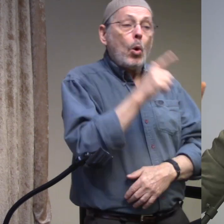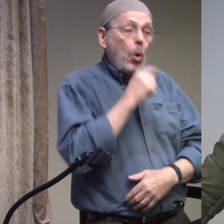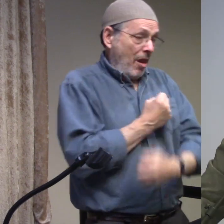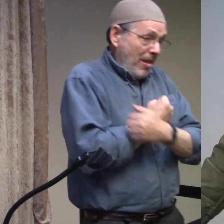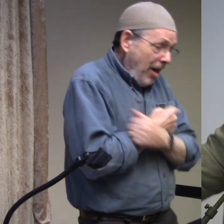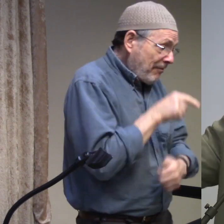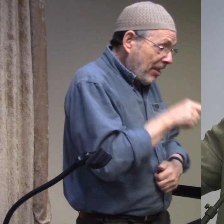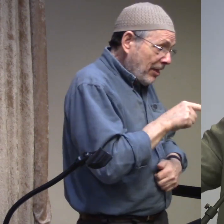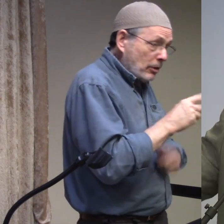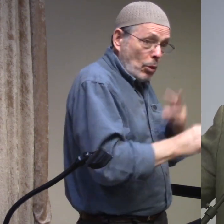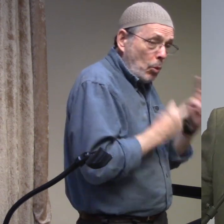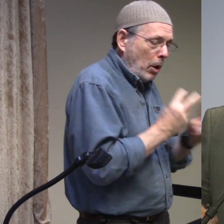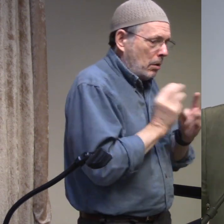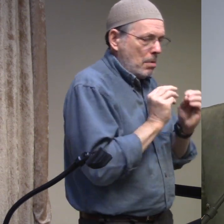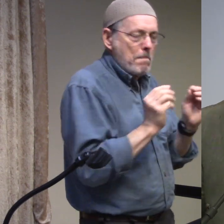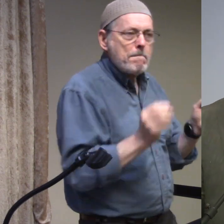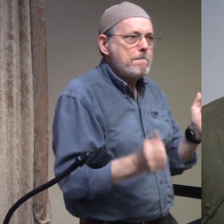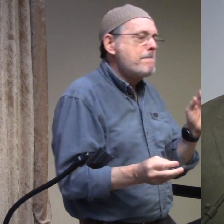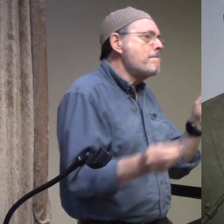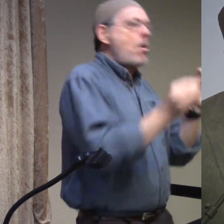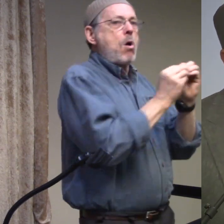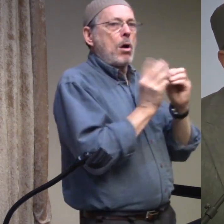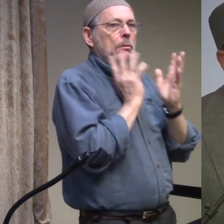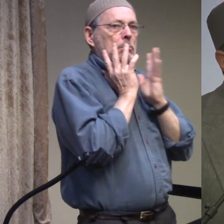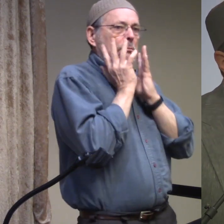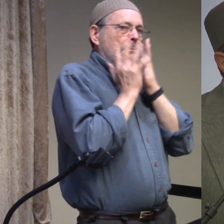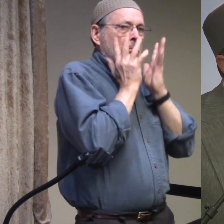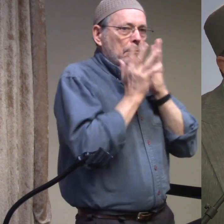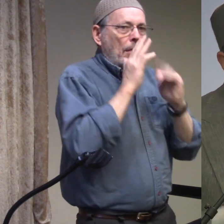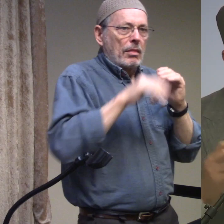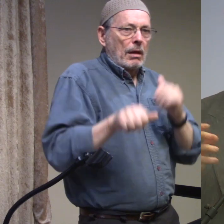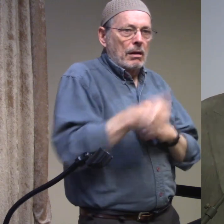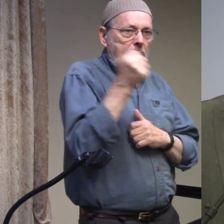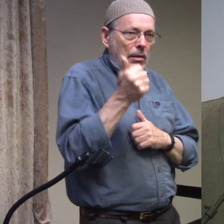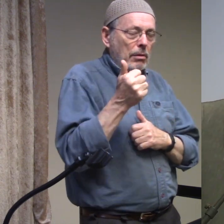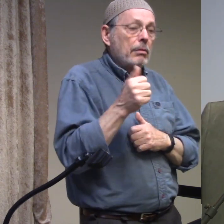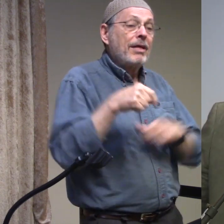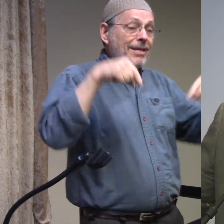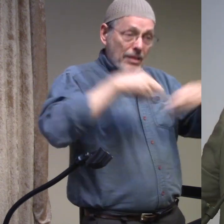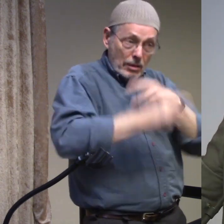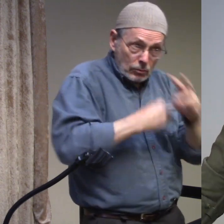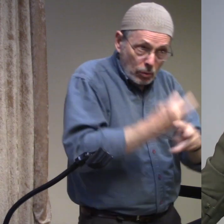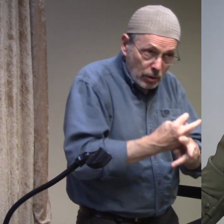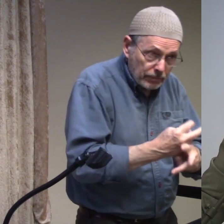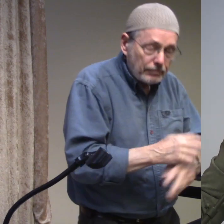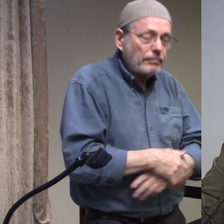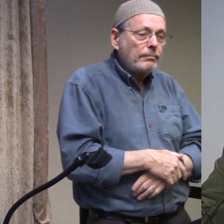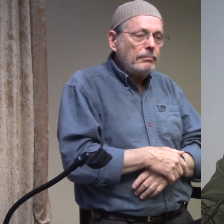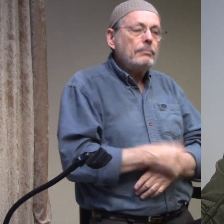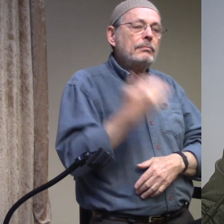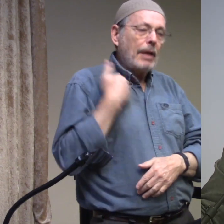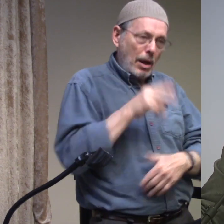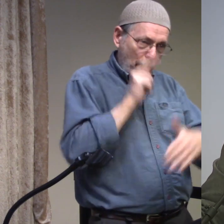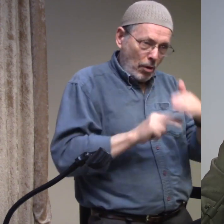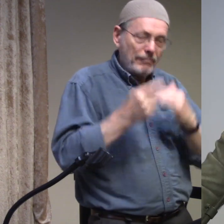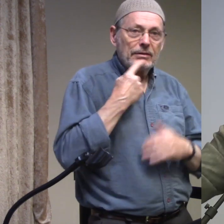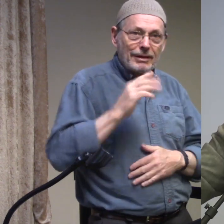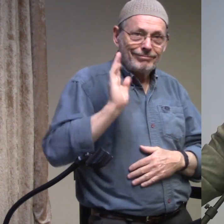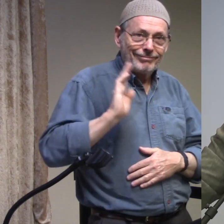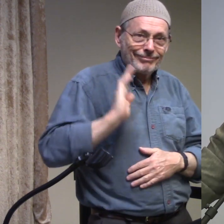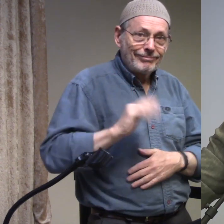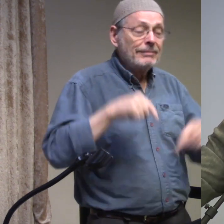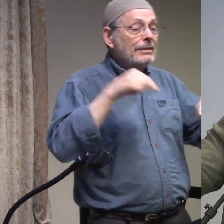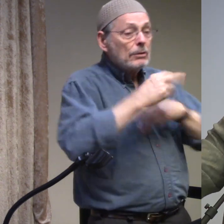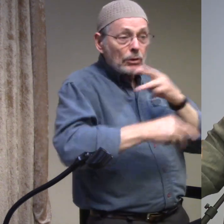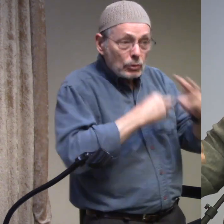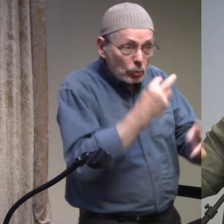more humiliated than the most humiliated. الدُّنْيَا دَارُ مَنْ لَا دَارَ لَهُ. Our Prophet ﷺ said, this